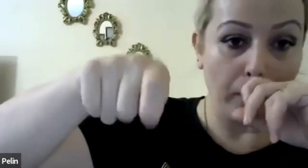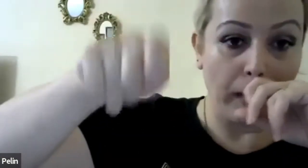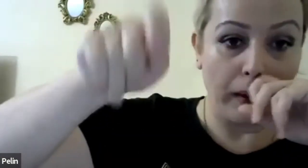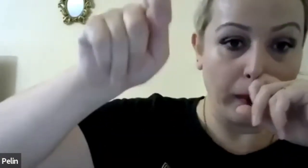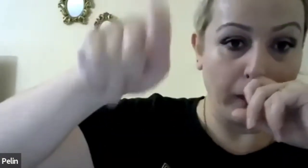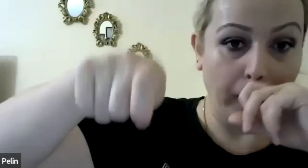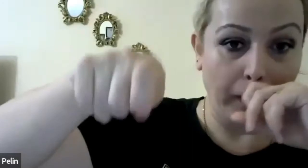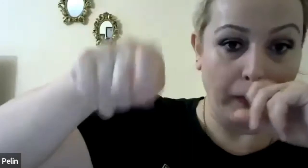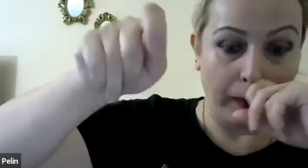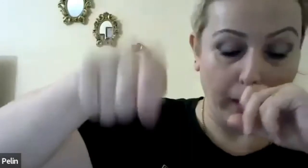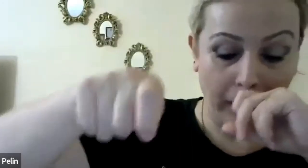yapmak.